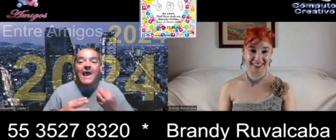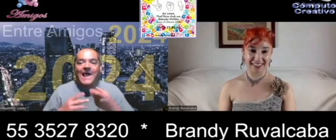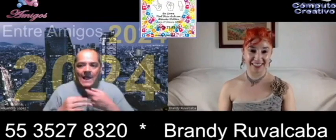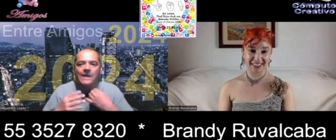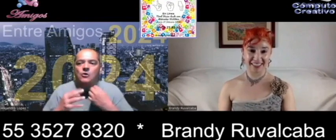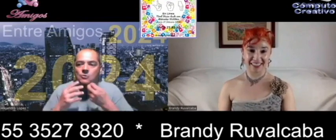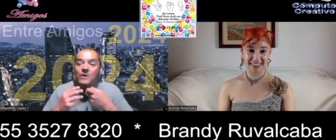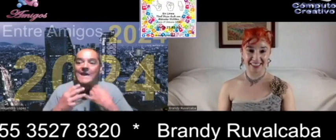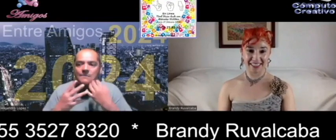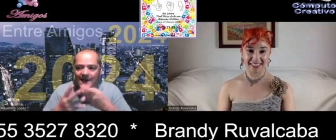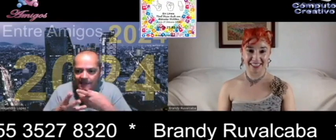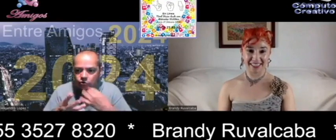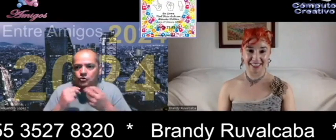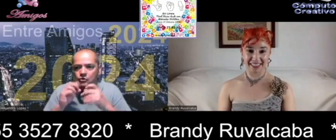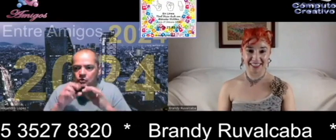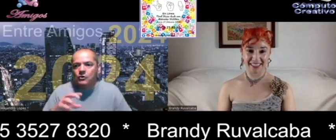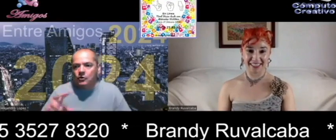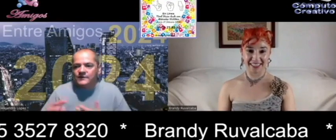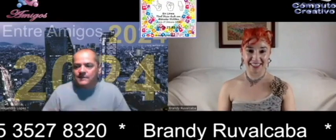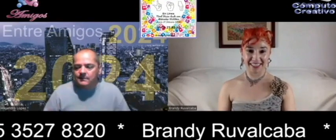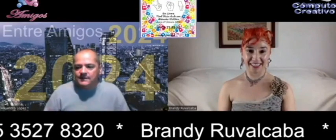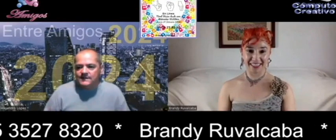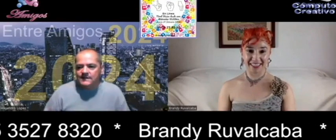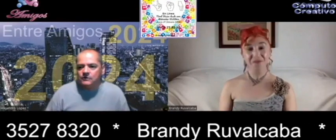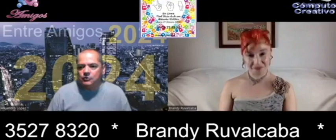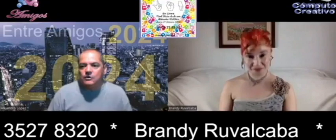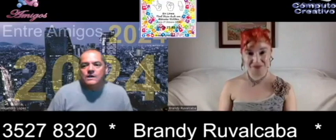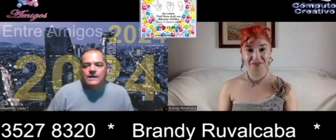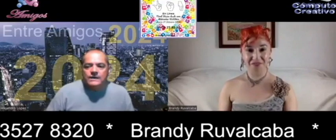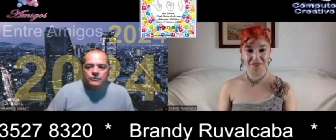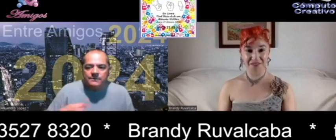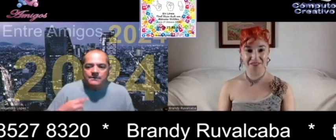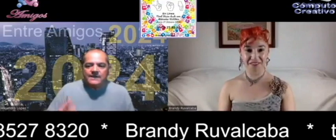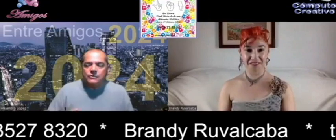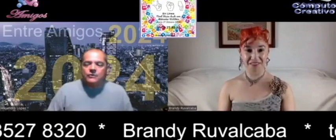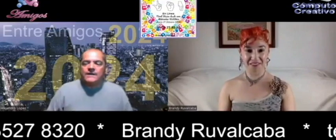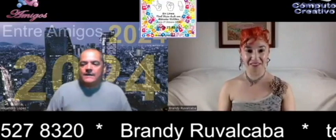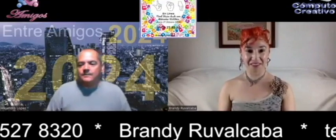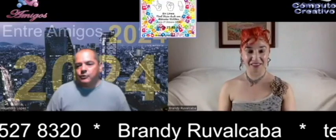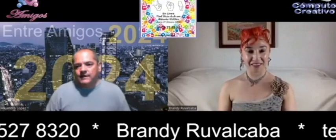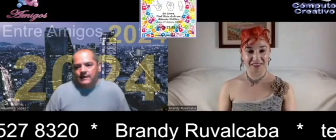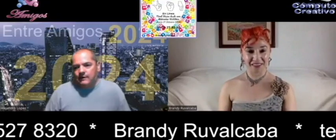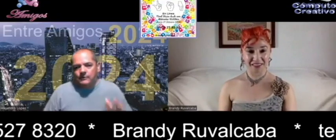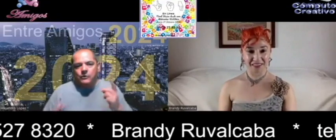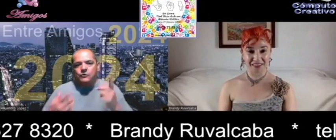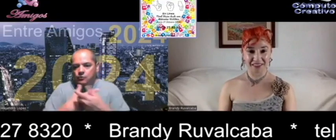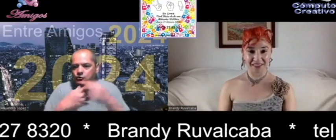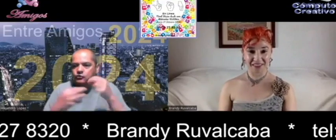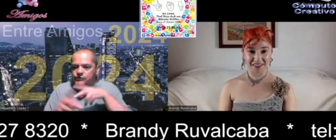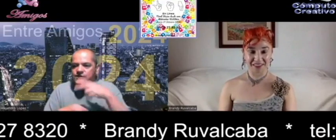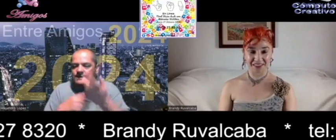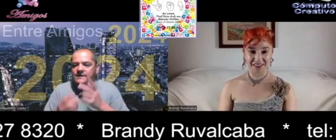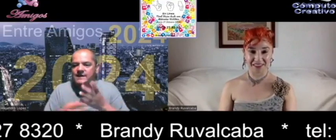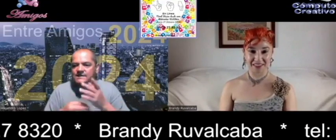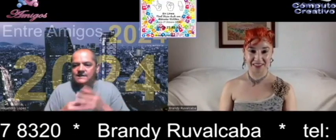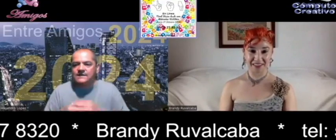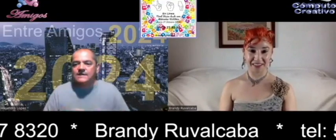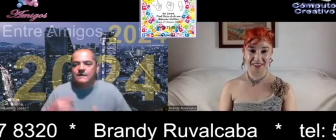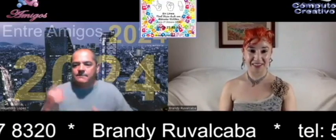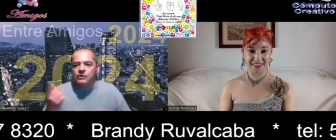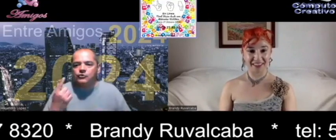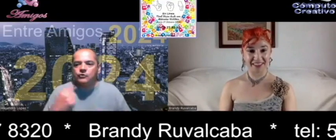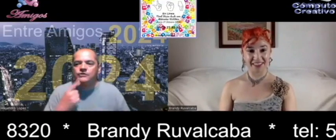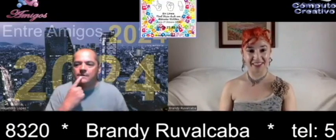estaba como que hablando lo que estaba diciendo. Y yo me imagino que eran porque a lo mejor muchos sí saben las